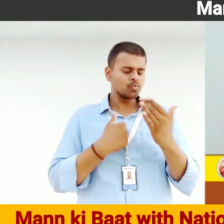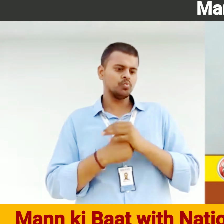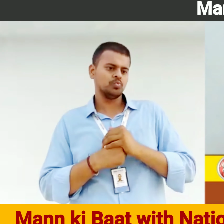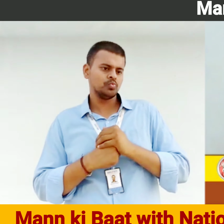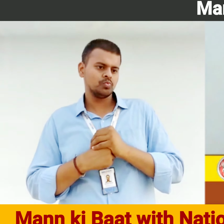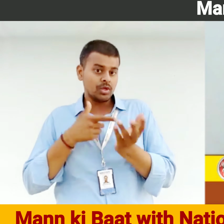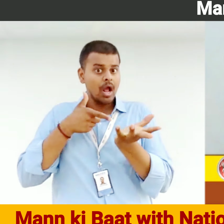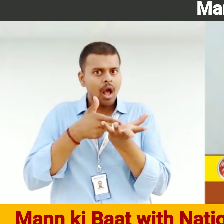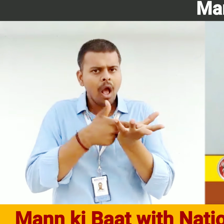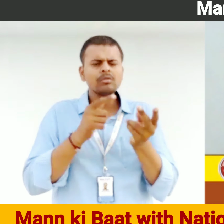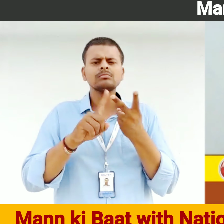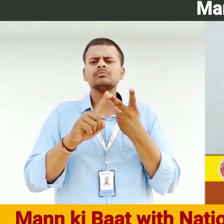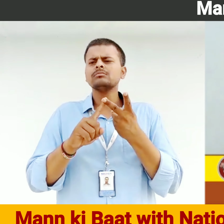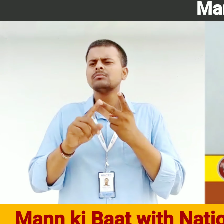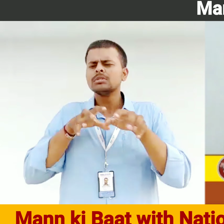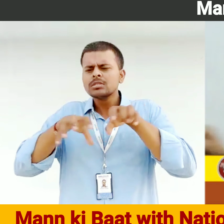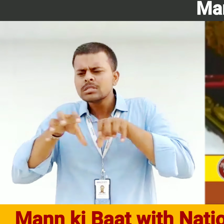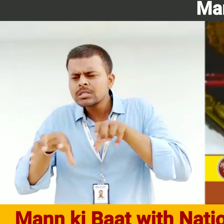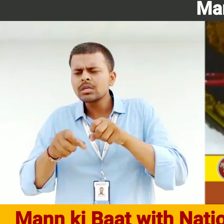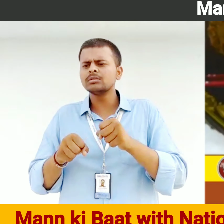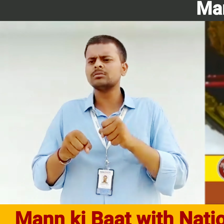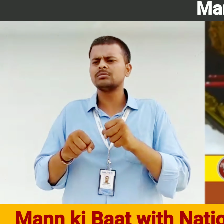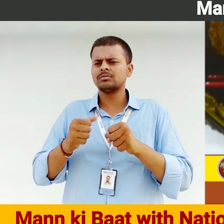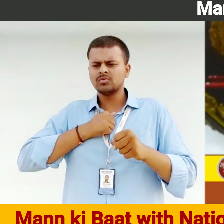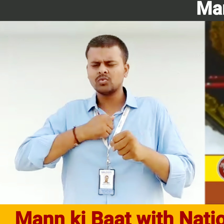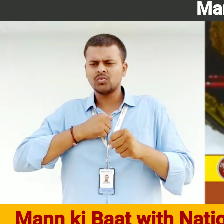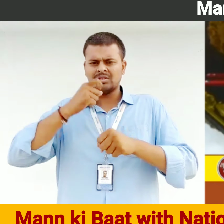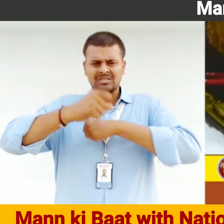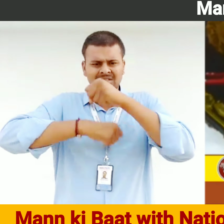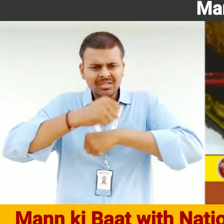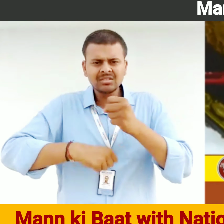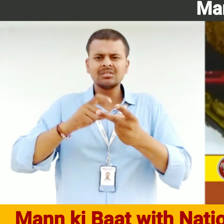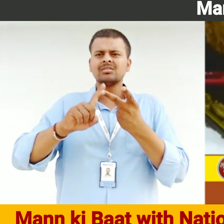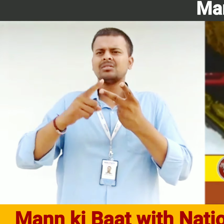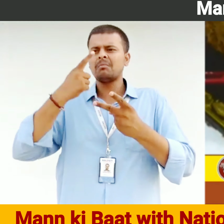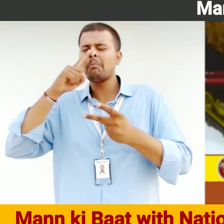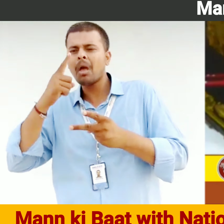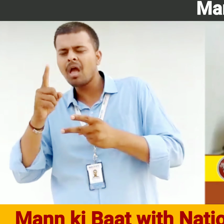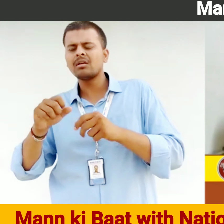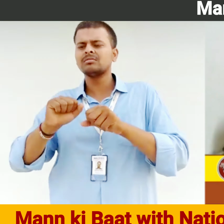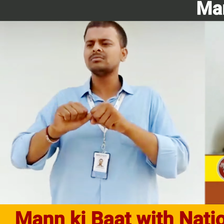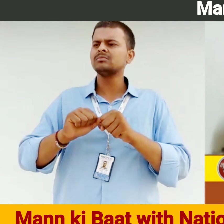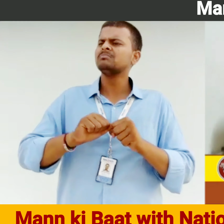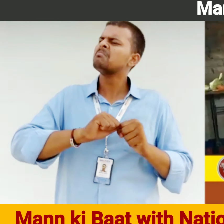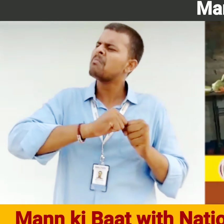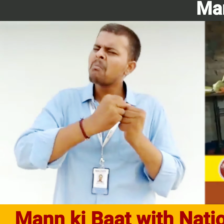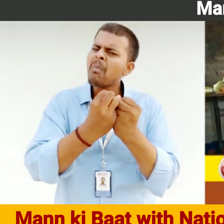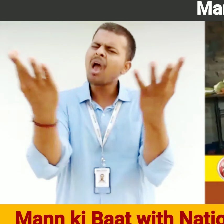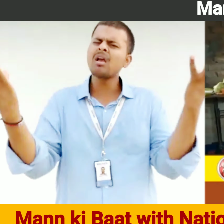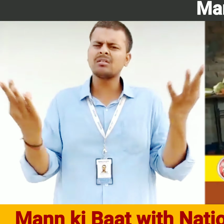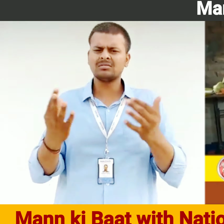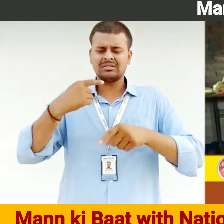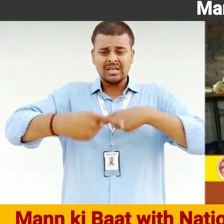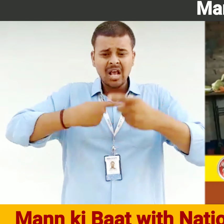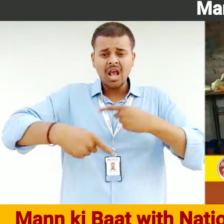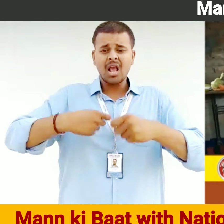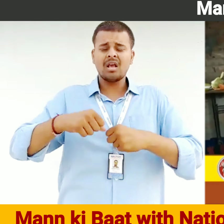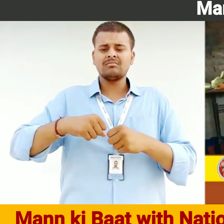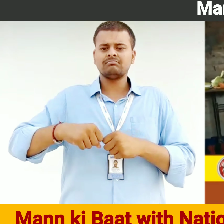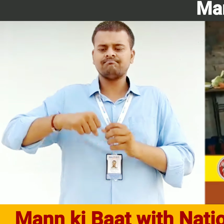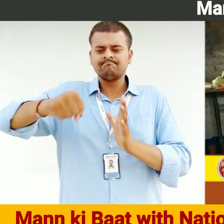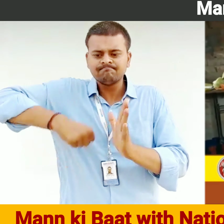गांवों में, छोटे कस्बों में हमारी बहनें, बेटियां हर दिन हजारों की संख्या में मास्क बना रही